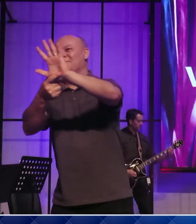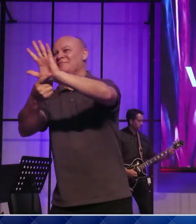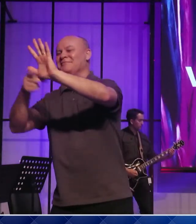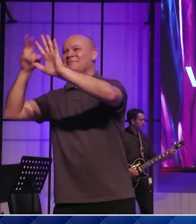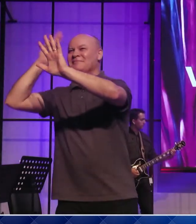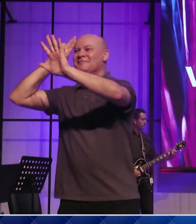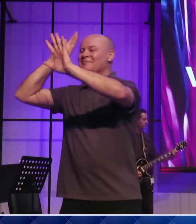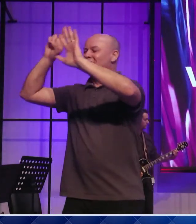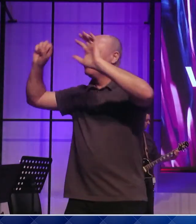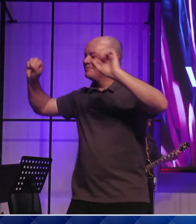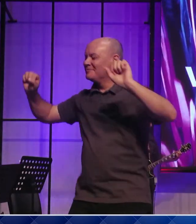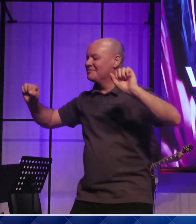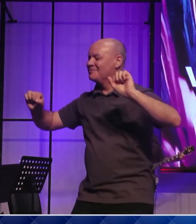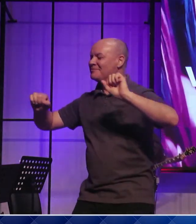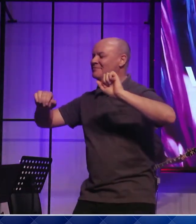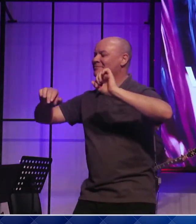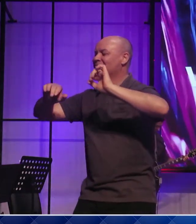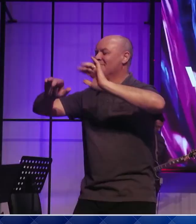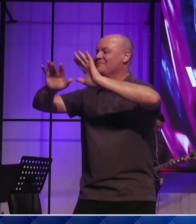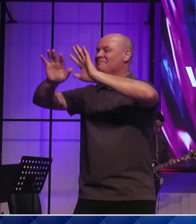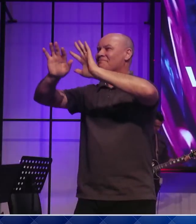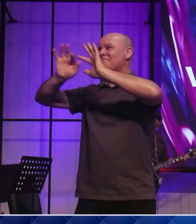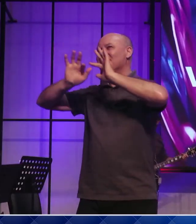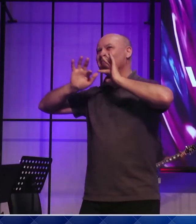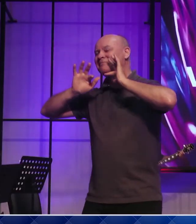Senhor. A família.